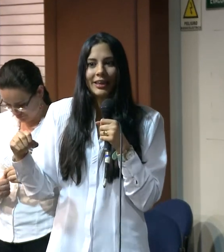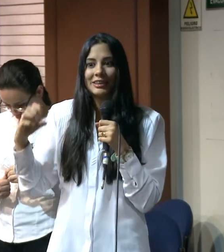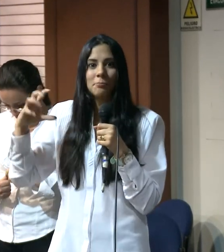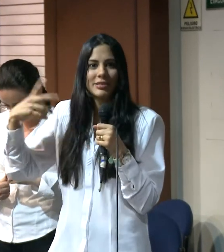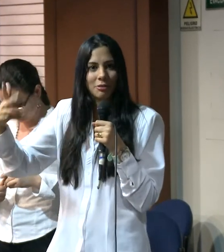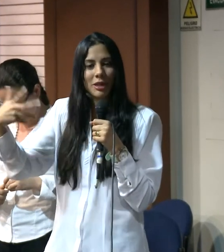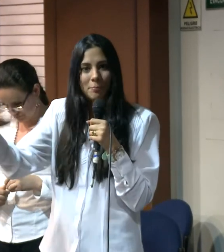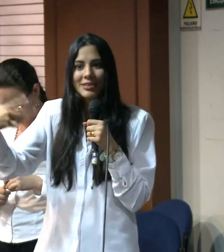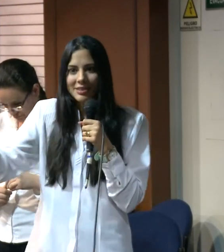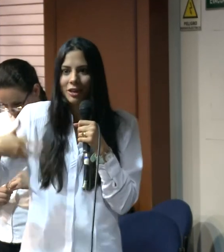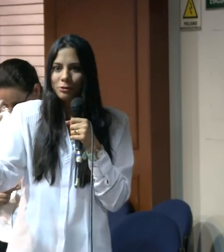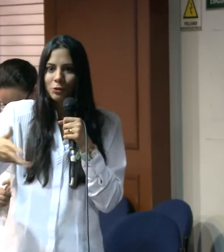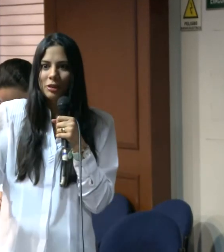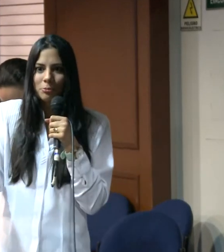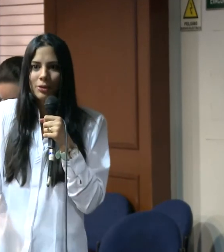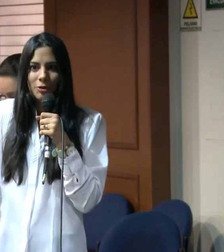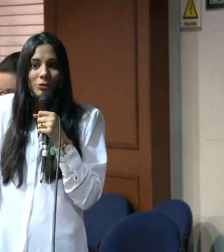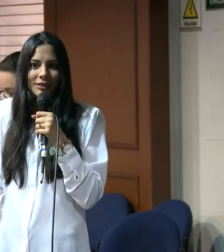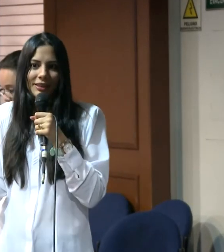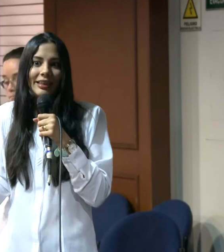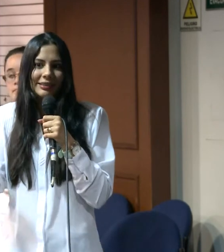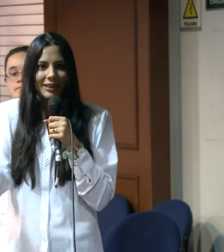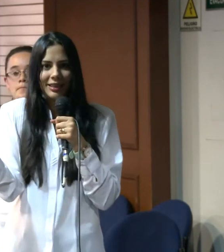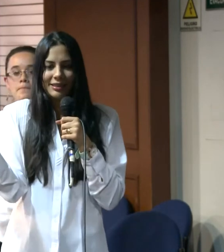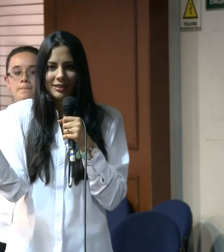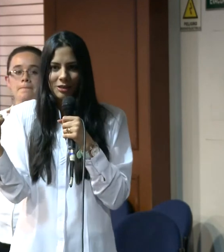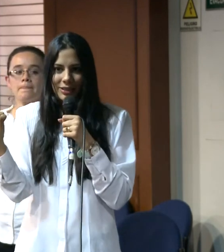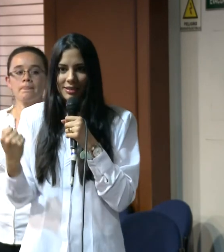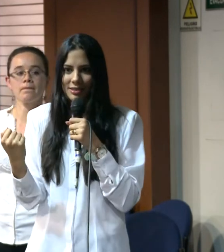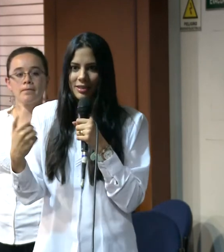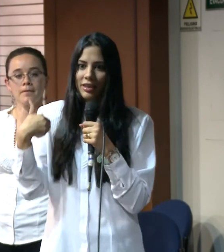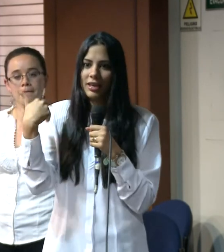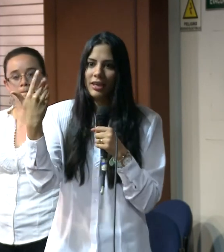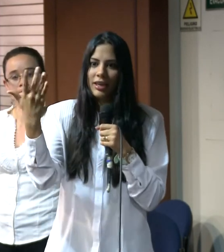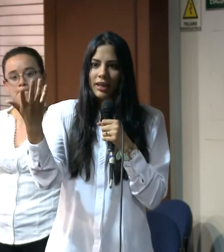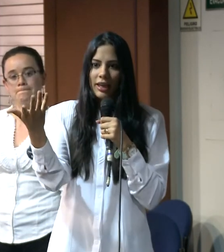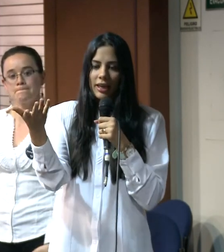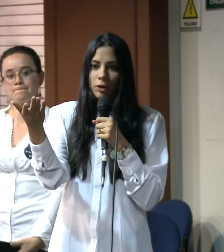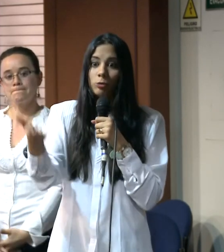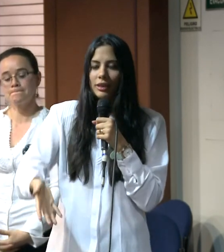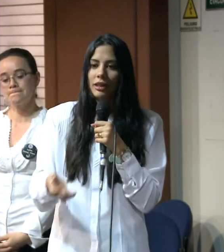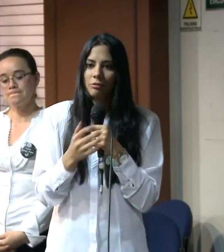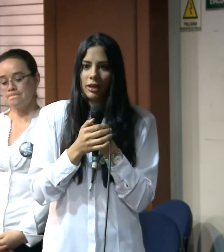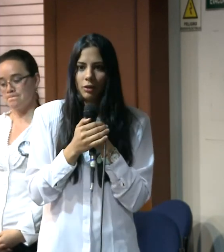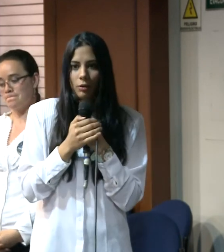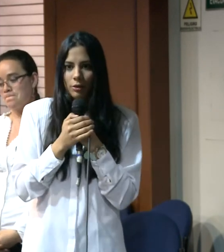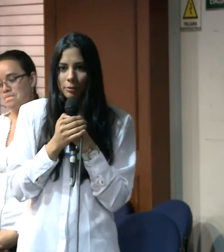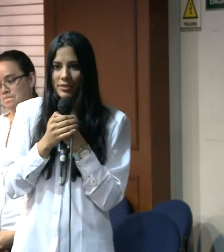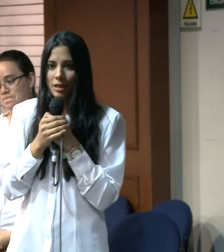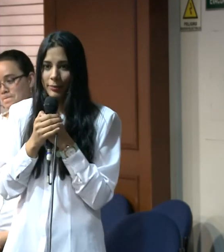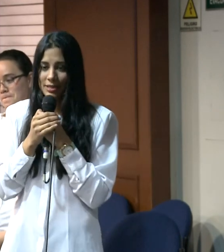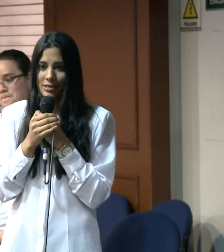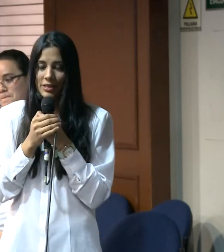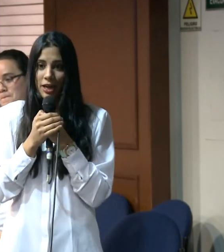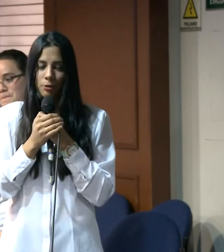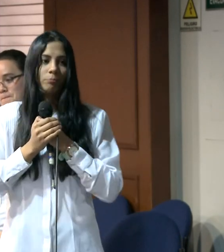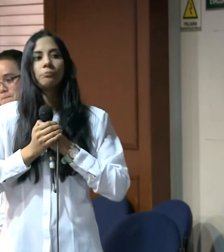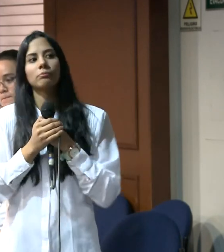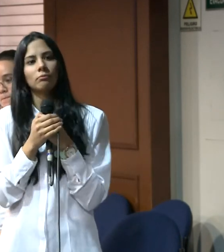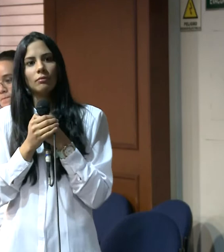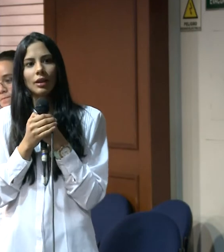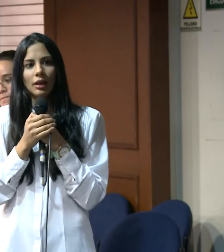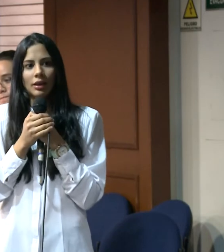planetario, que se empezaron a pensar otro tipo de cosas, ¿sí? y que se dieron la necesidad de contratar una educadora especial para este